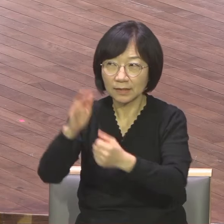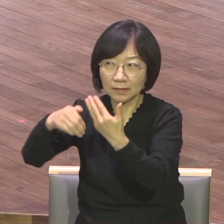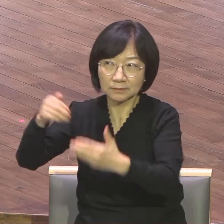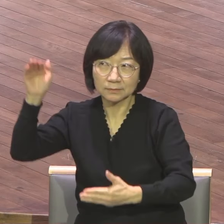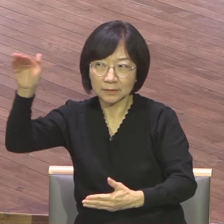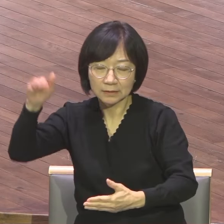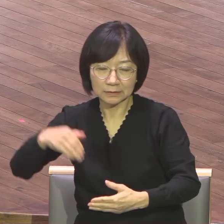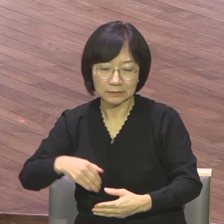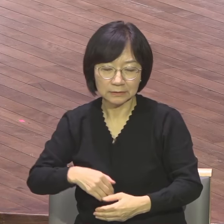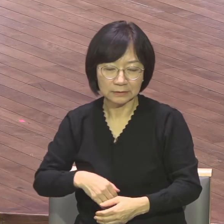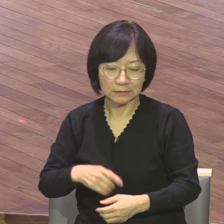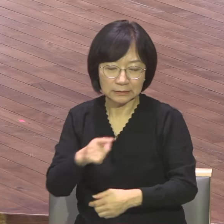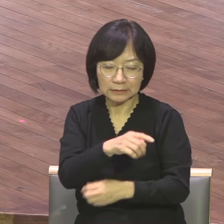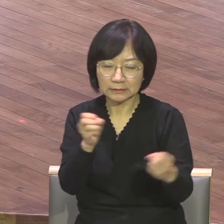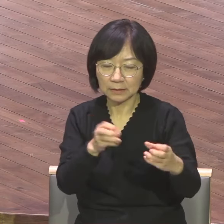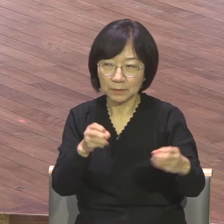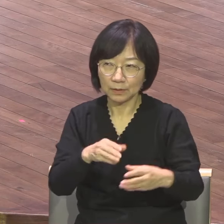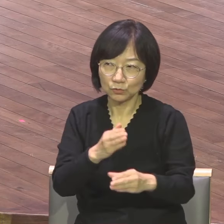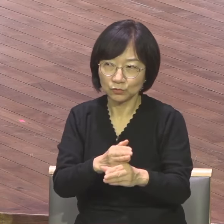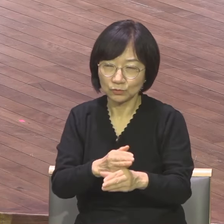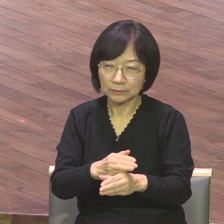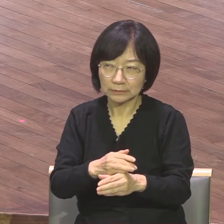해야 주옵소서.